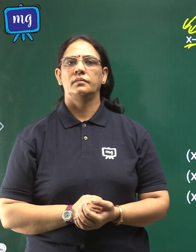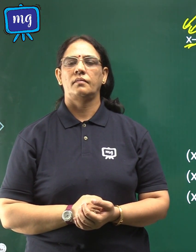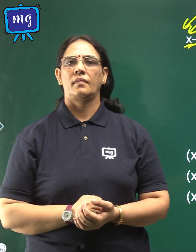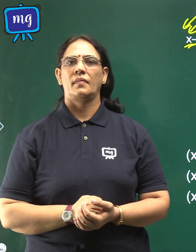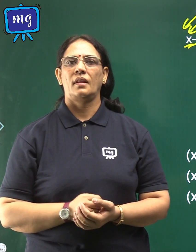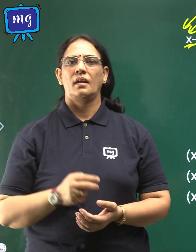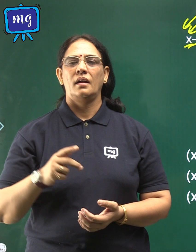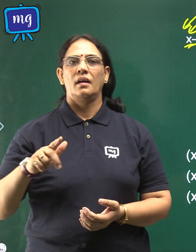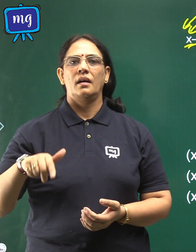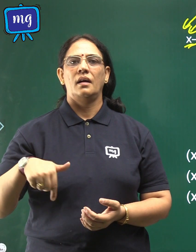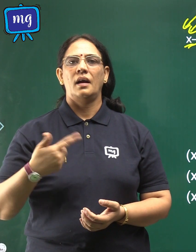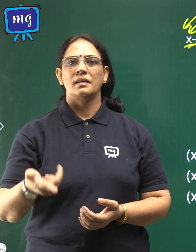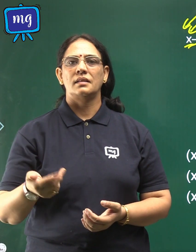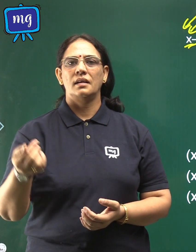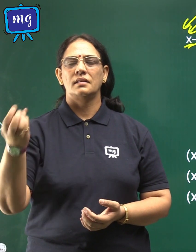ऐसी संख्या सोचनी है,